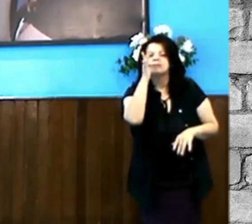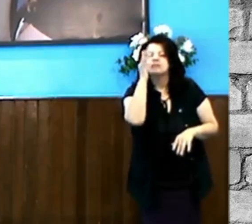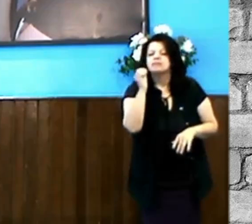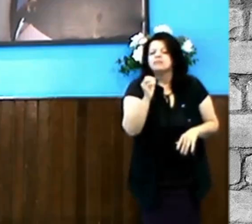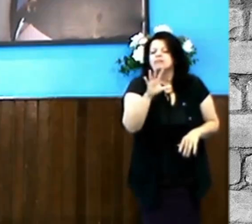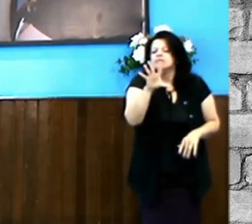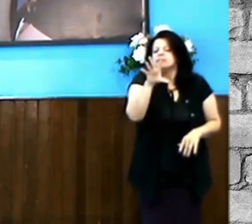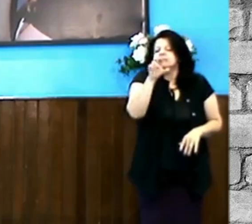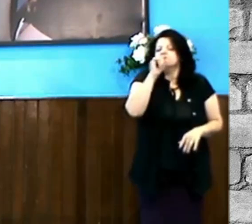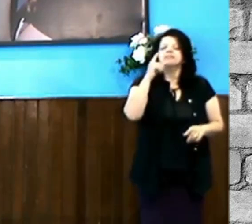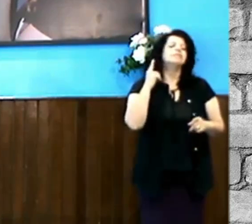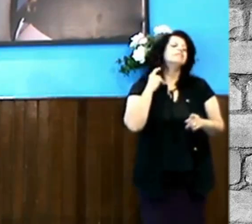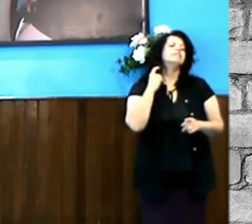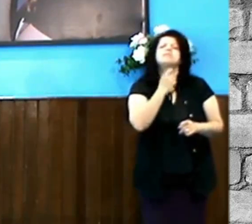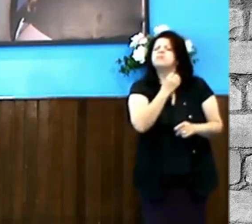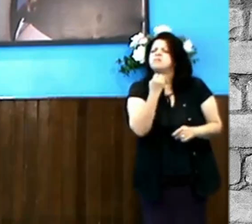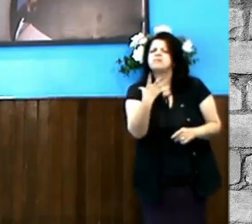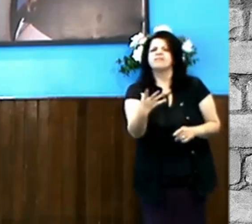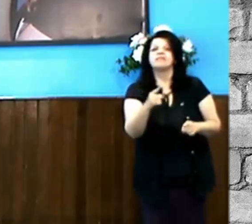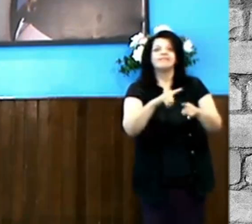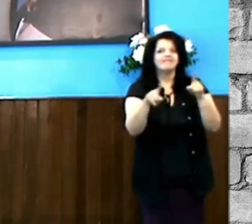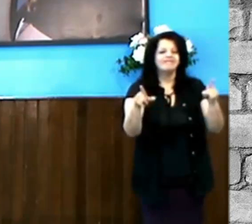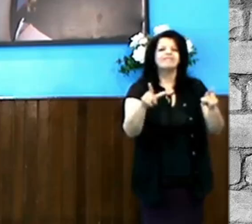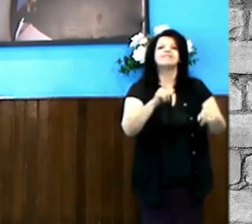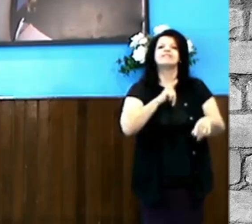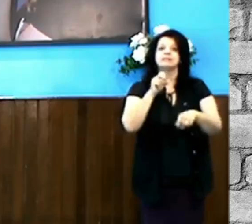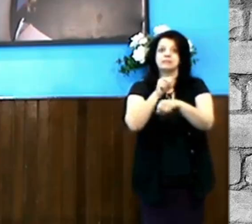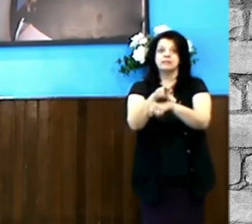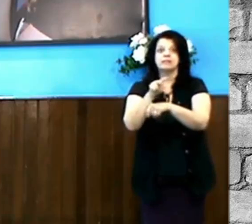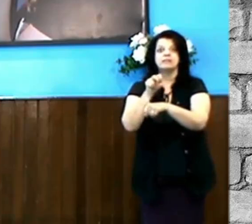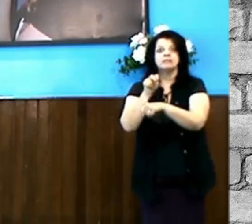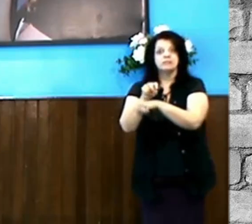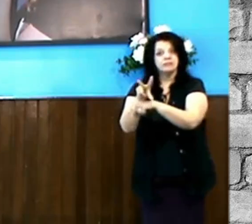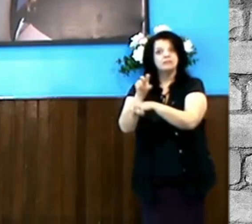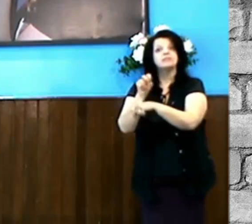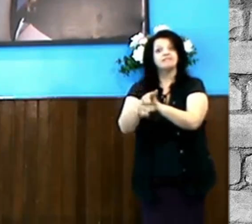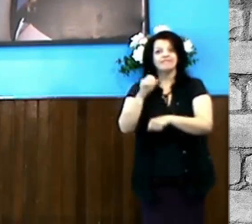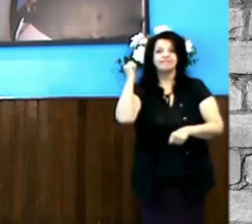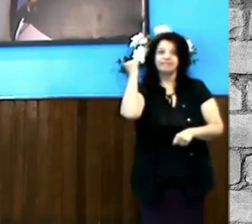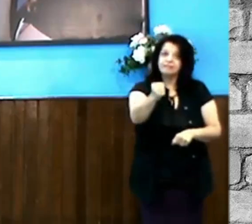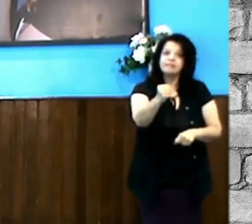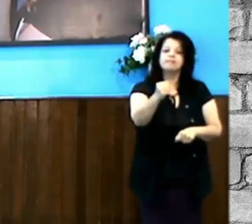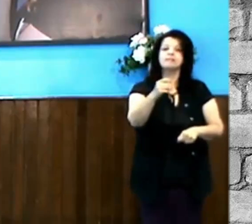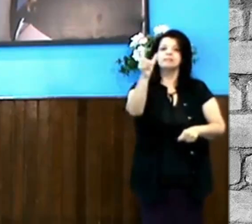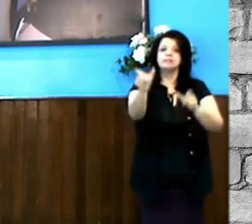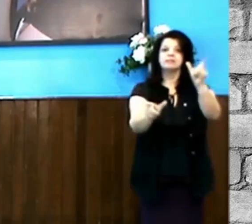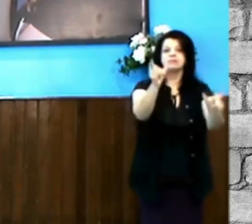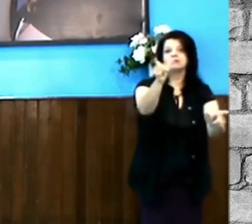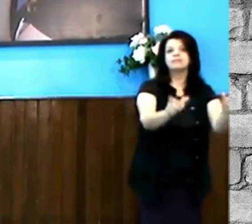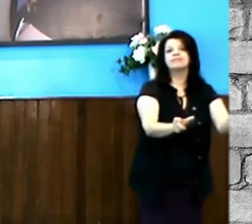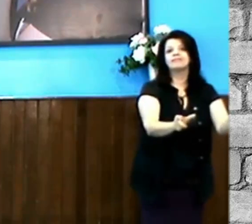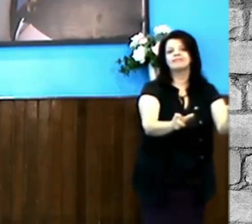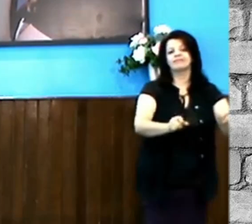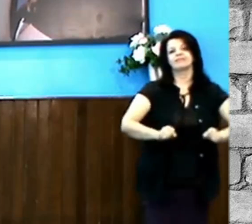produzem toxinas que podem matar. E matam de verdade, inclusive, seres humanos. Bom, o fato